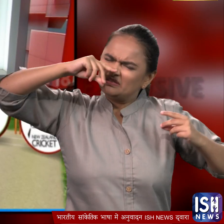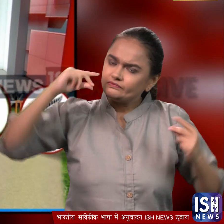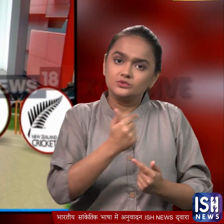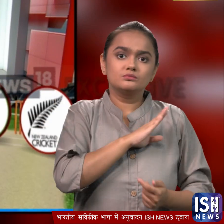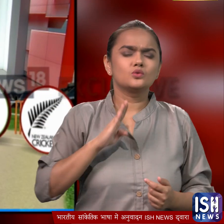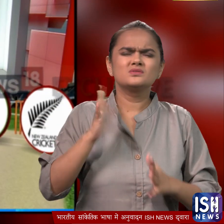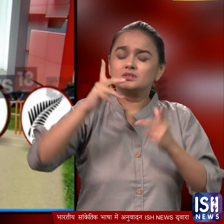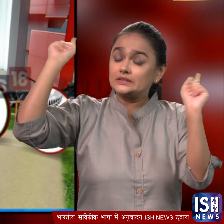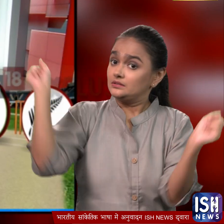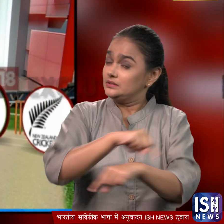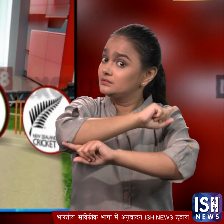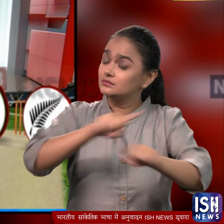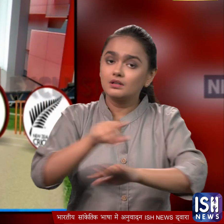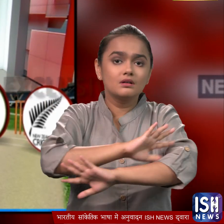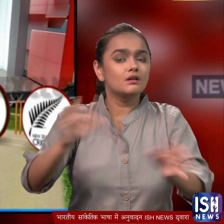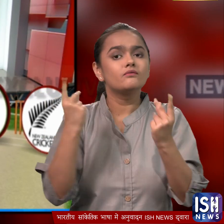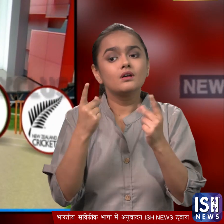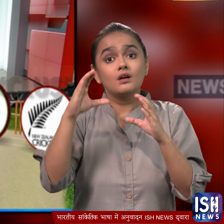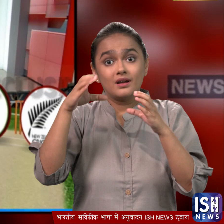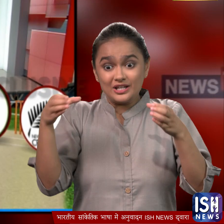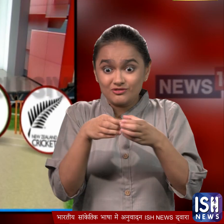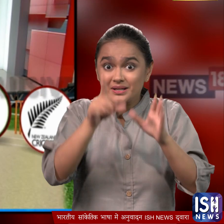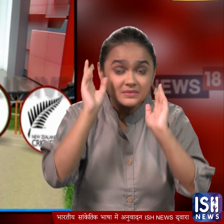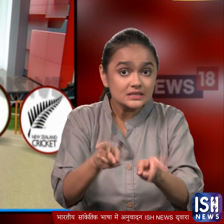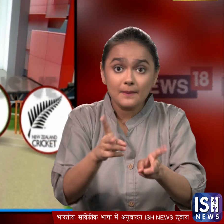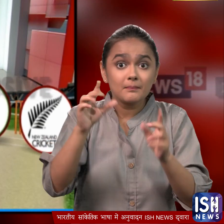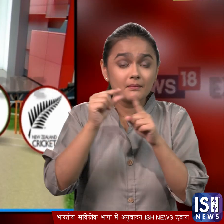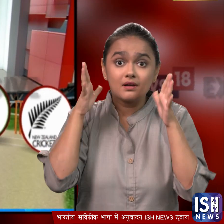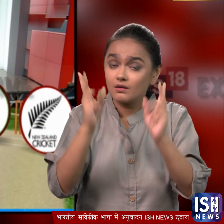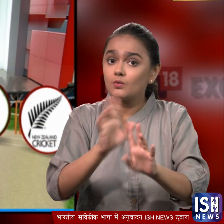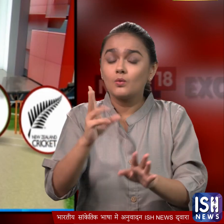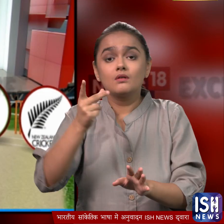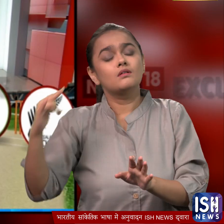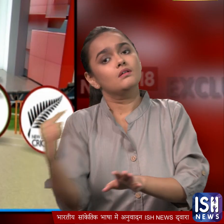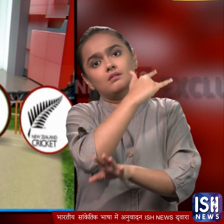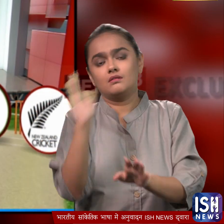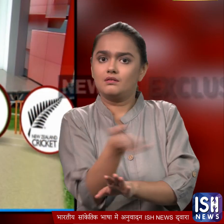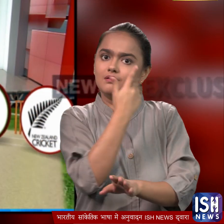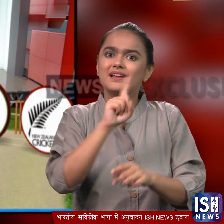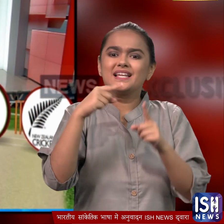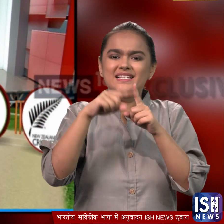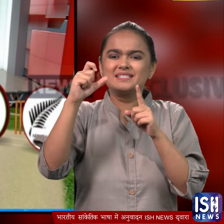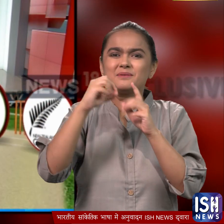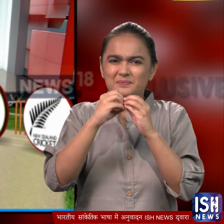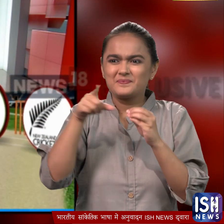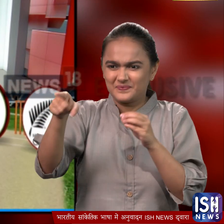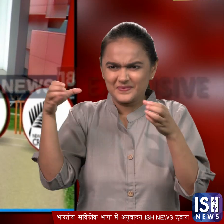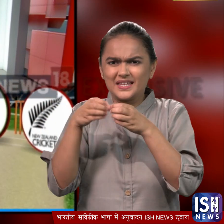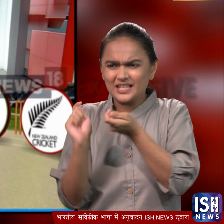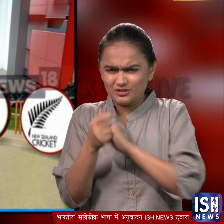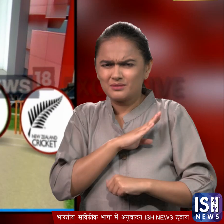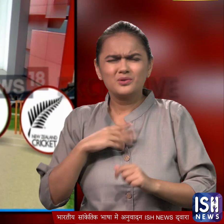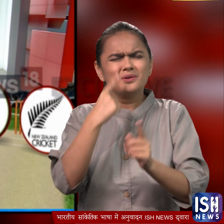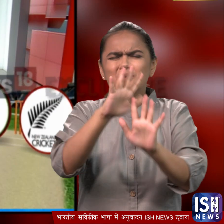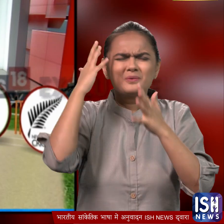जिसके फौरन बाद न्यूजीलैंड के बोर्ड ने पूरी सीरीज रद्द करके टीम के लौटने का ऐलान कर दिया। हालांकि पीसीबी यानी पाकिस्तान